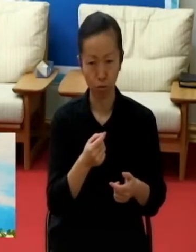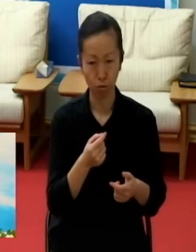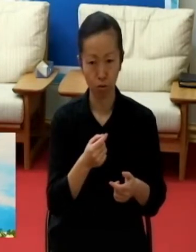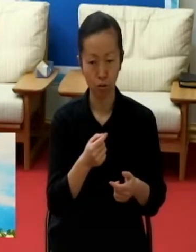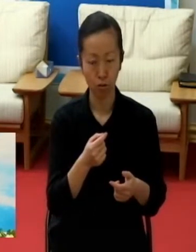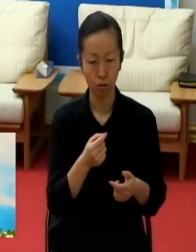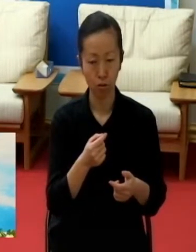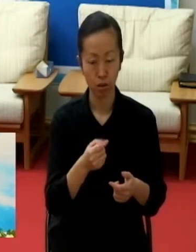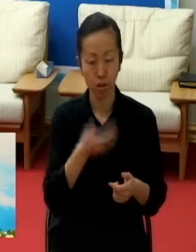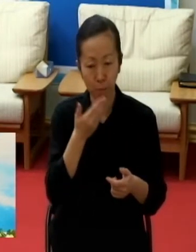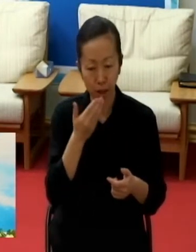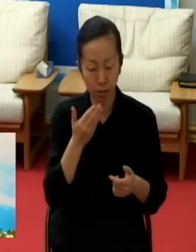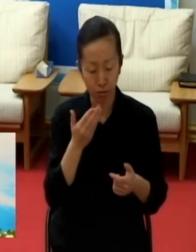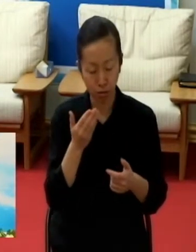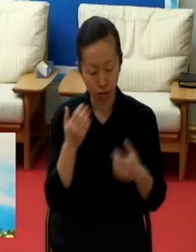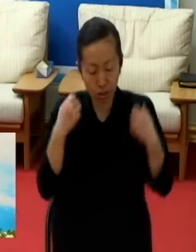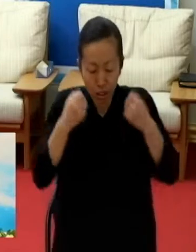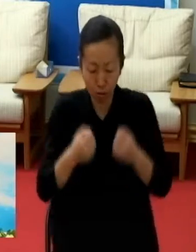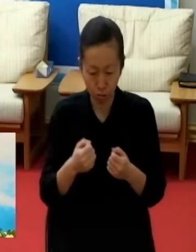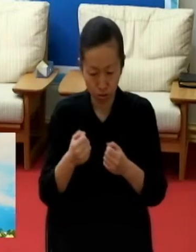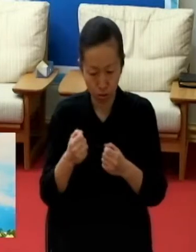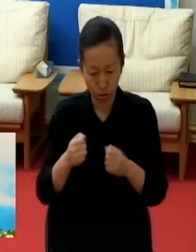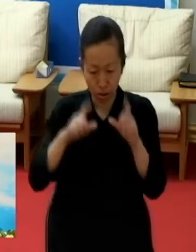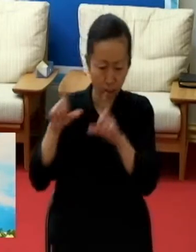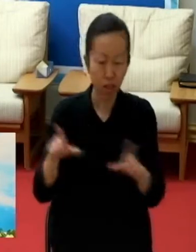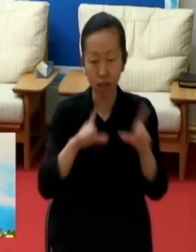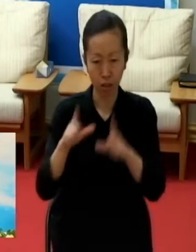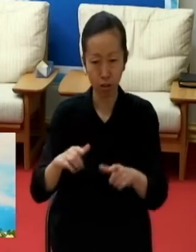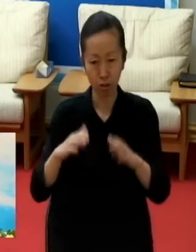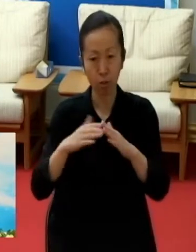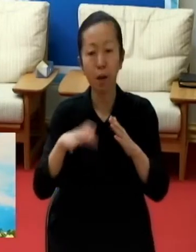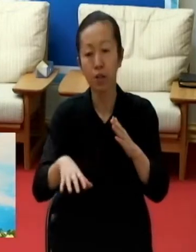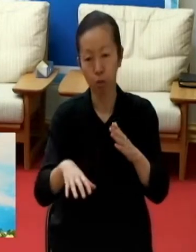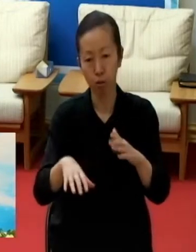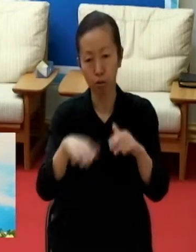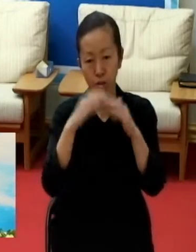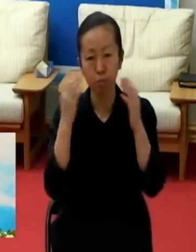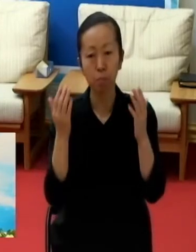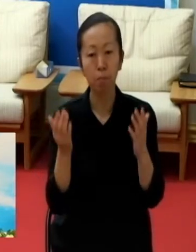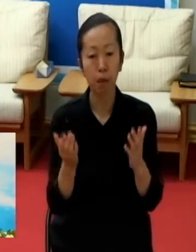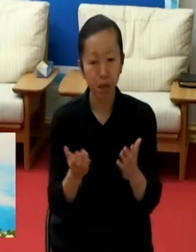의식주, 衣食住、 예, 이것이 충당이 안 되면은 순수해집니다.